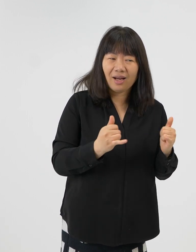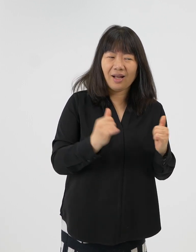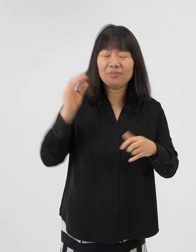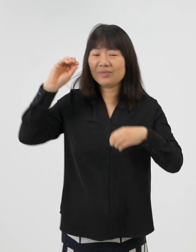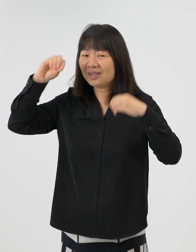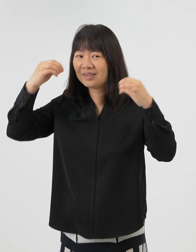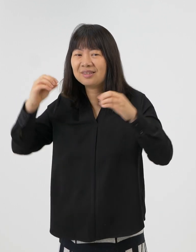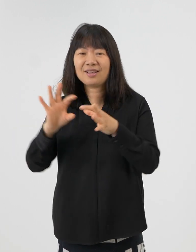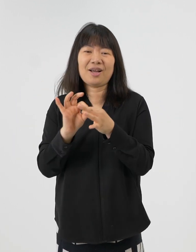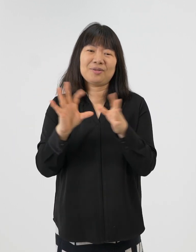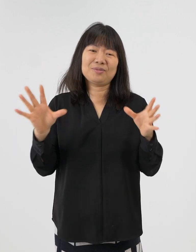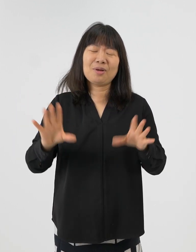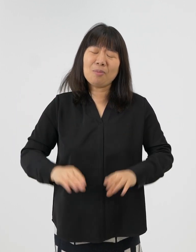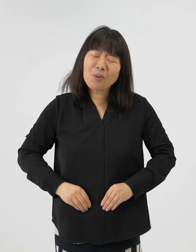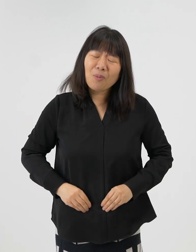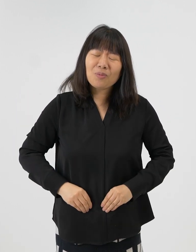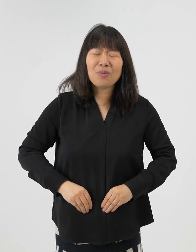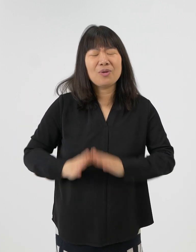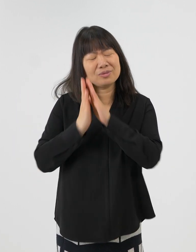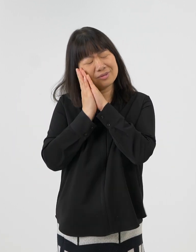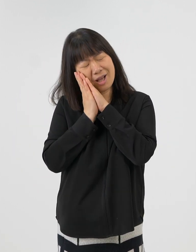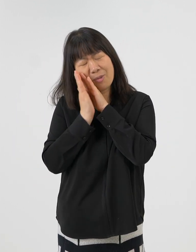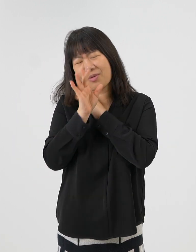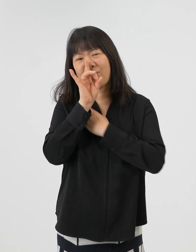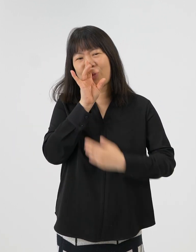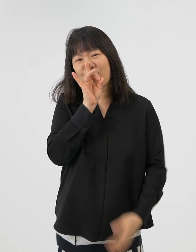짐승이든 배가 고프면 잠을 못 이루어요.